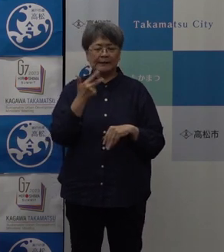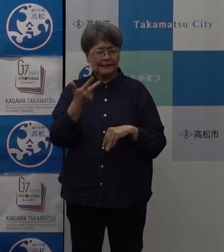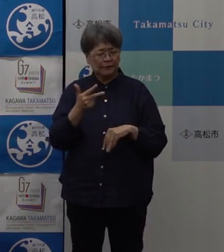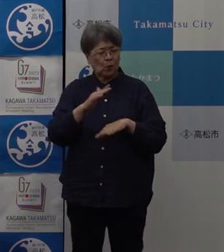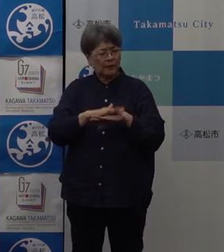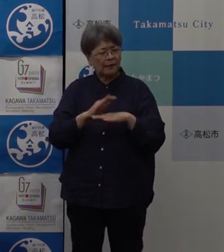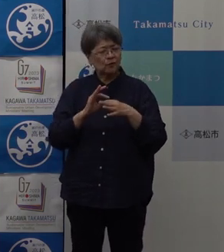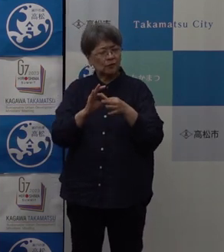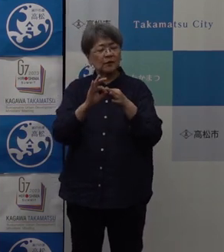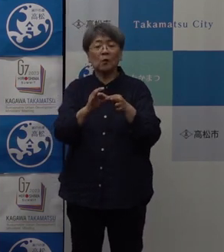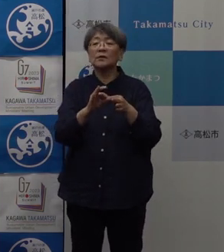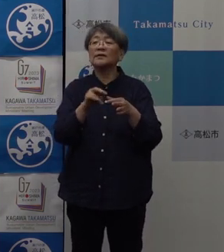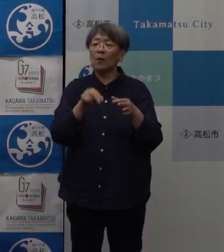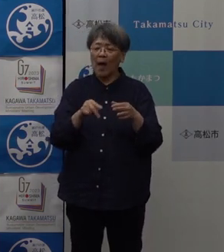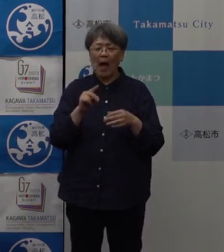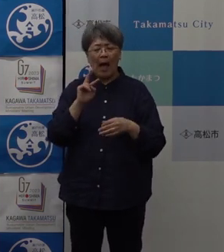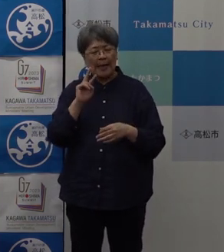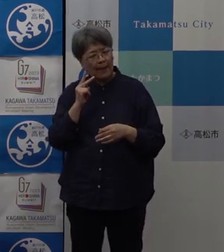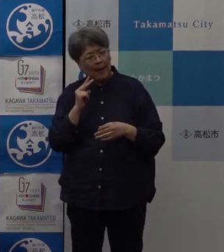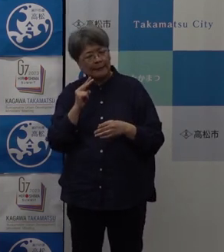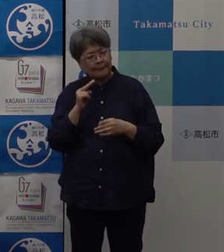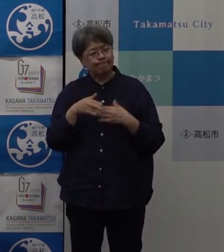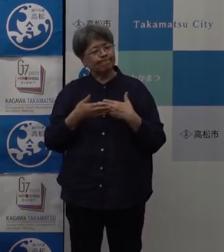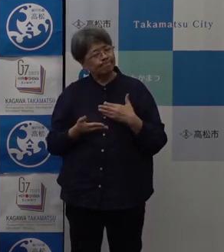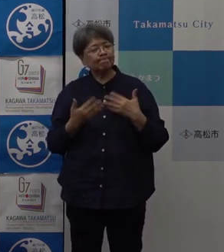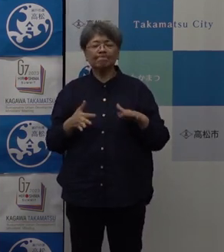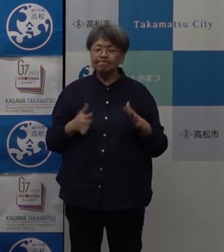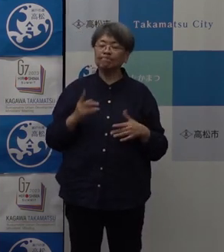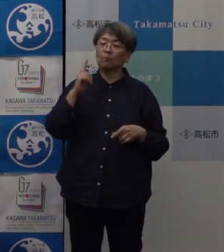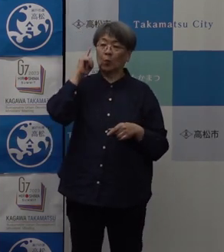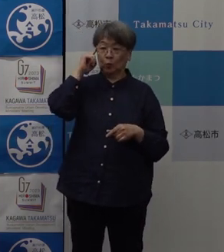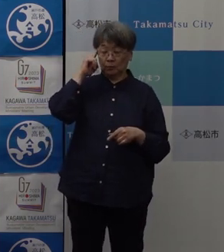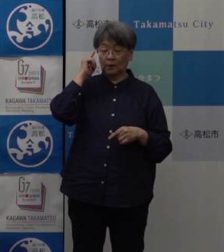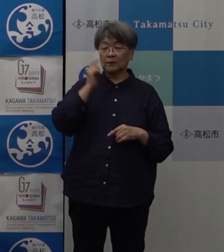続きとして、まあ、誤りはなかったというふうに思っております。